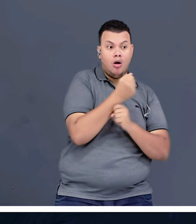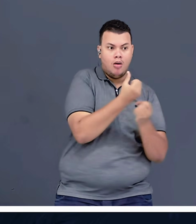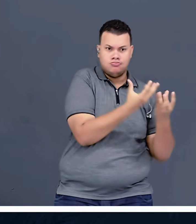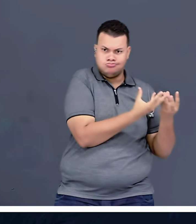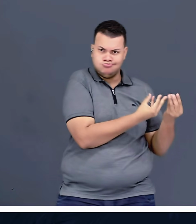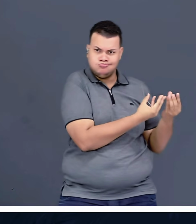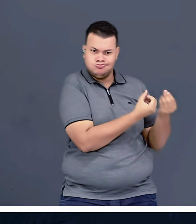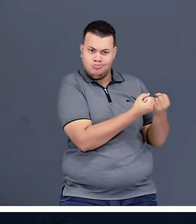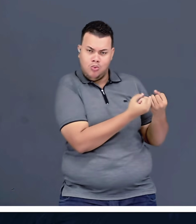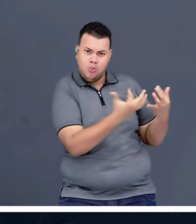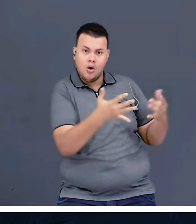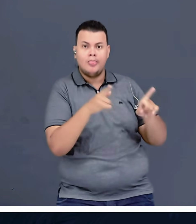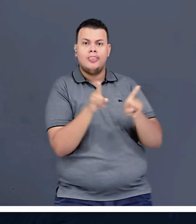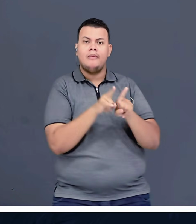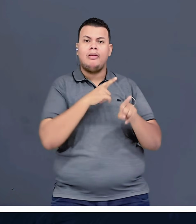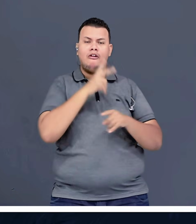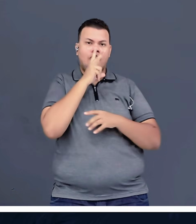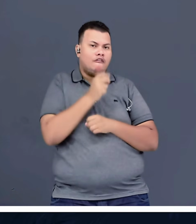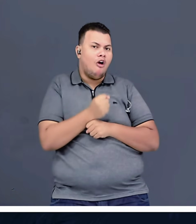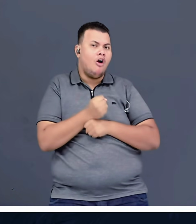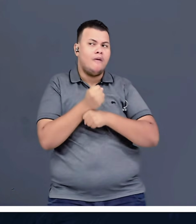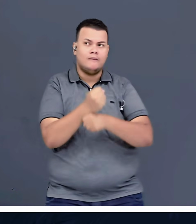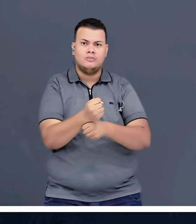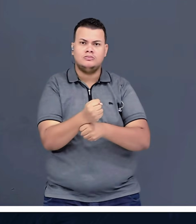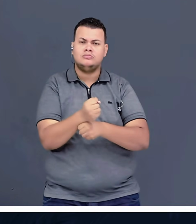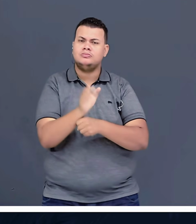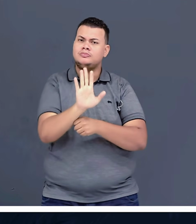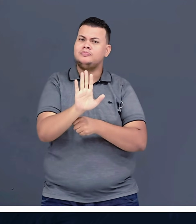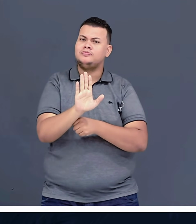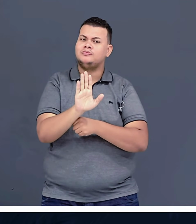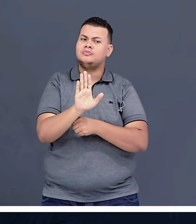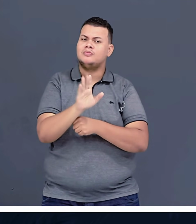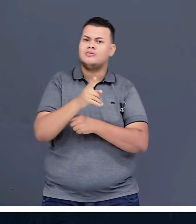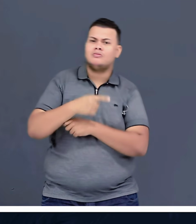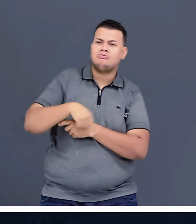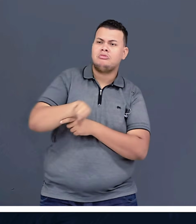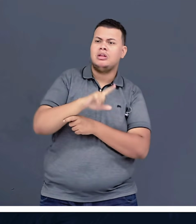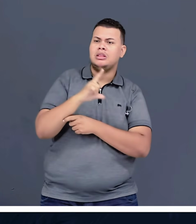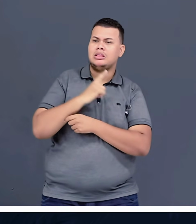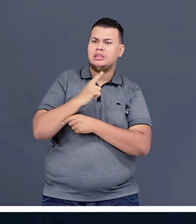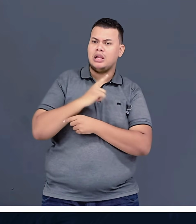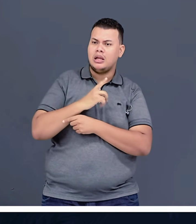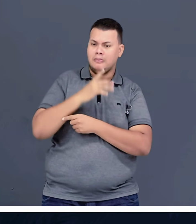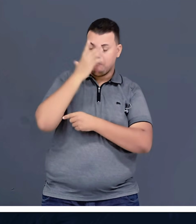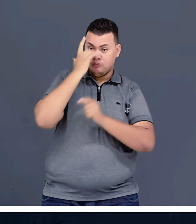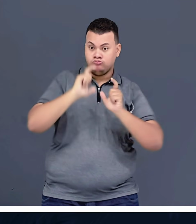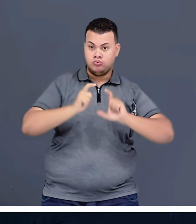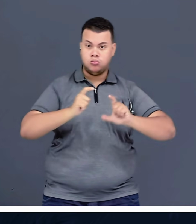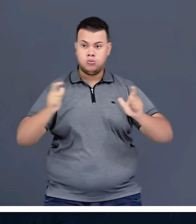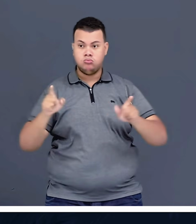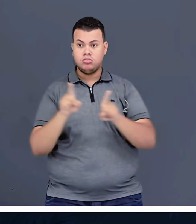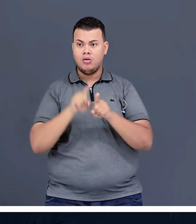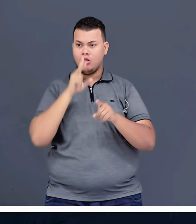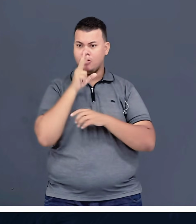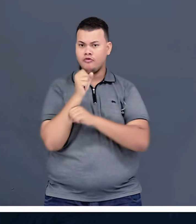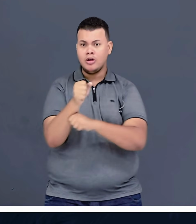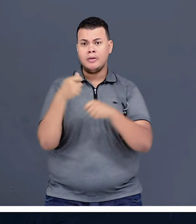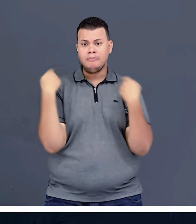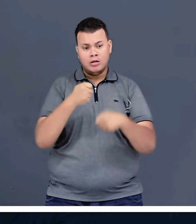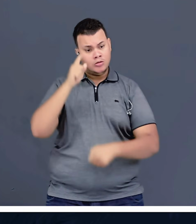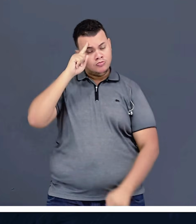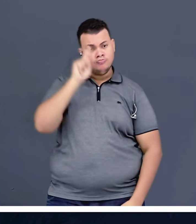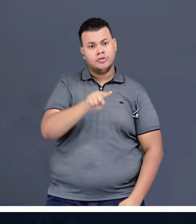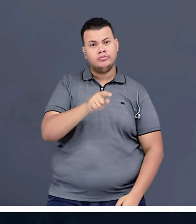muitos e eram fortes. Gente, alguém que tem muita quantidade e é muito forte tem que